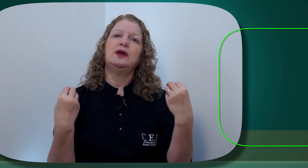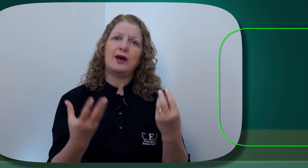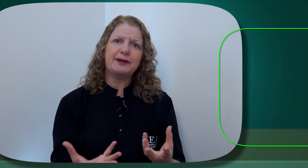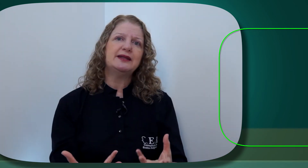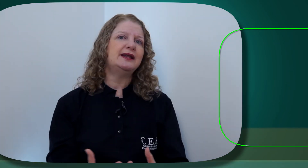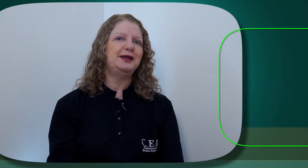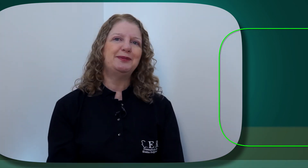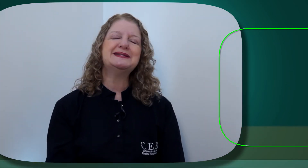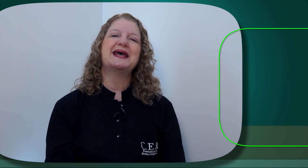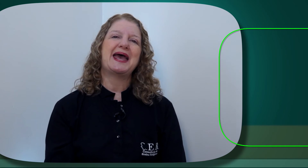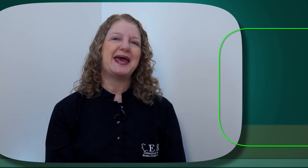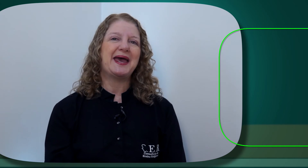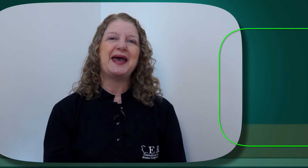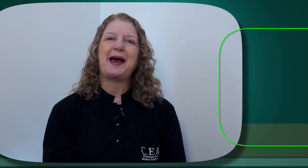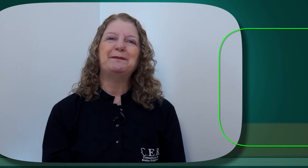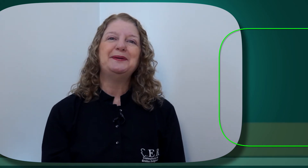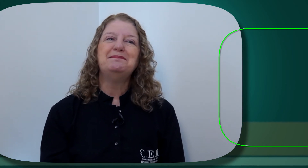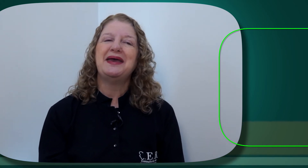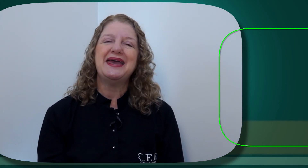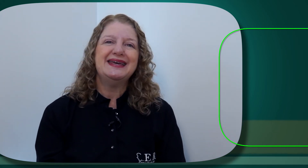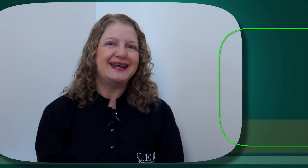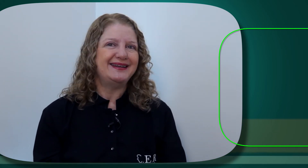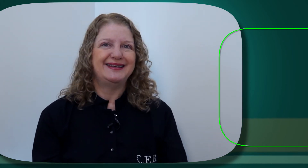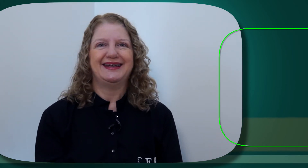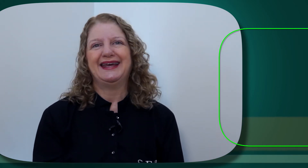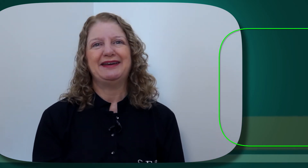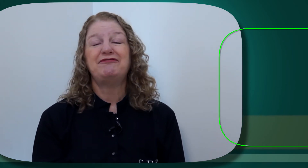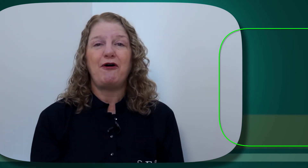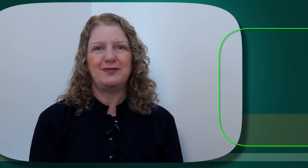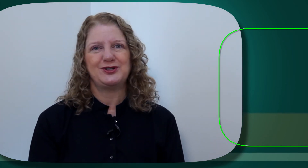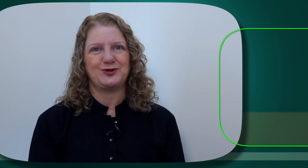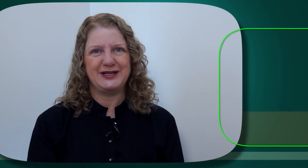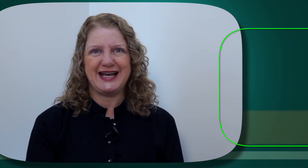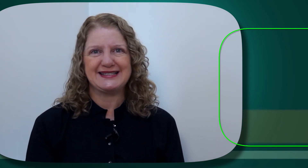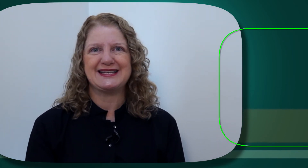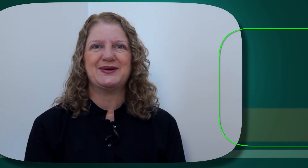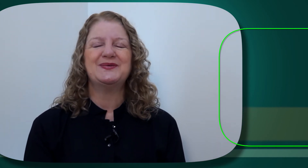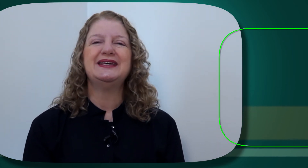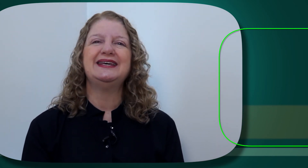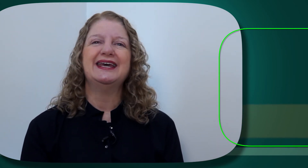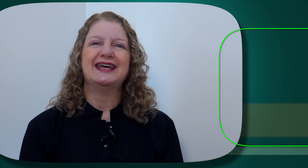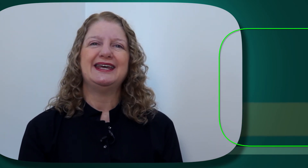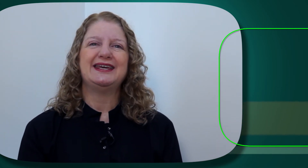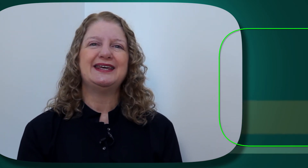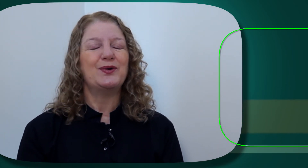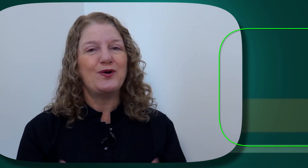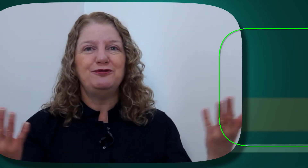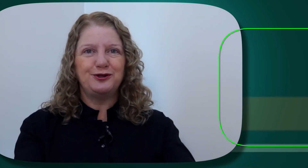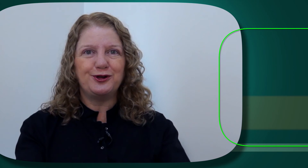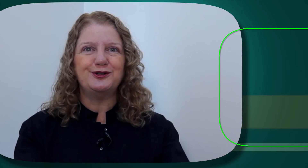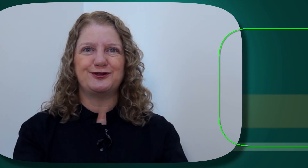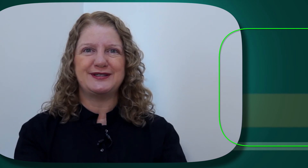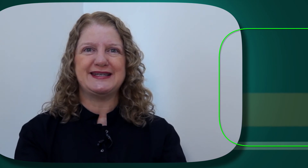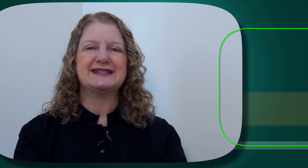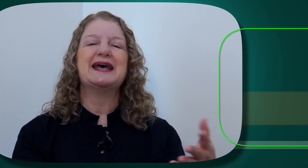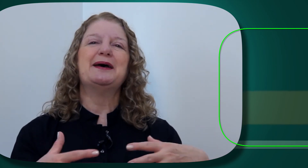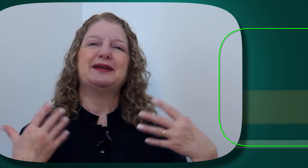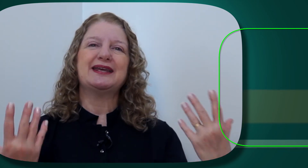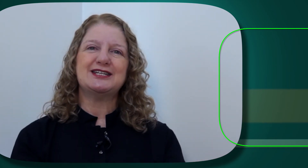eu aprenda Libras é a primeira forma de comunicação e que eu convido todos vocês para que a gente